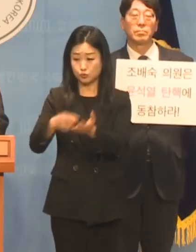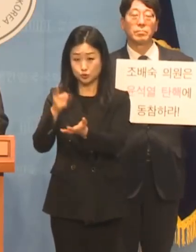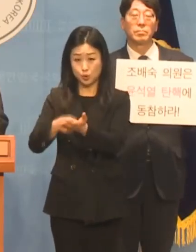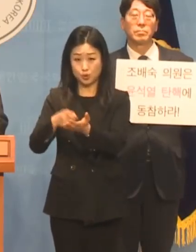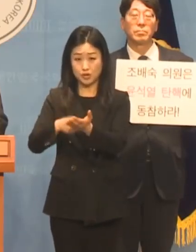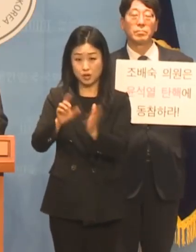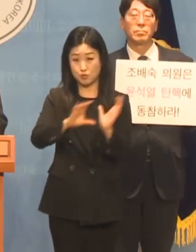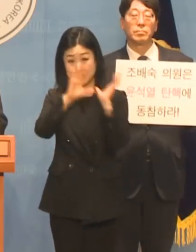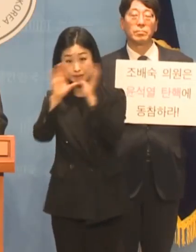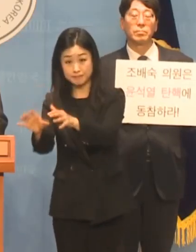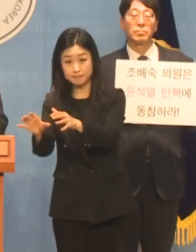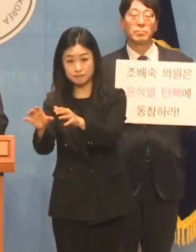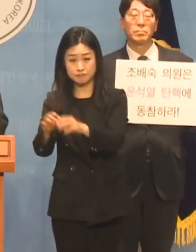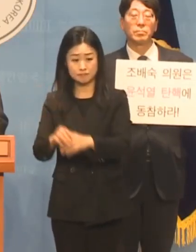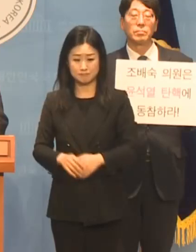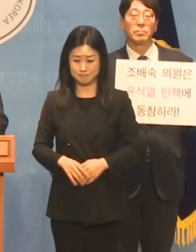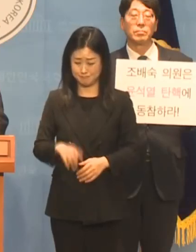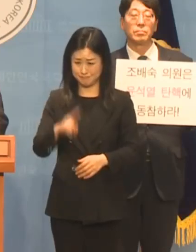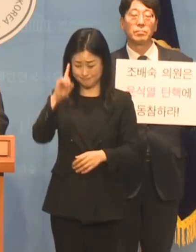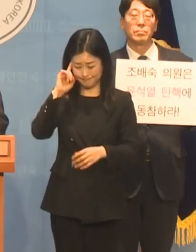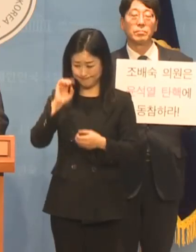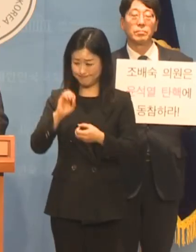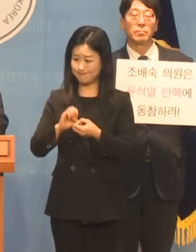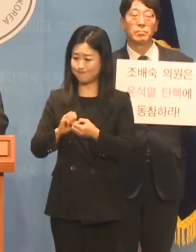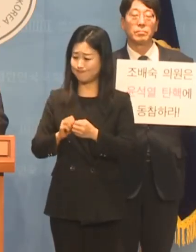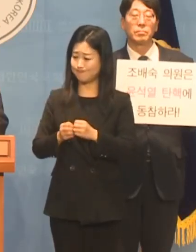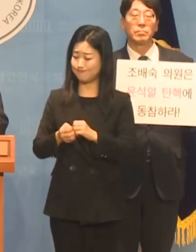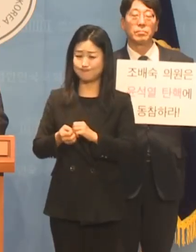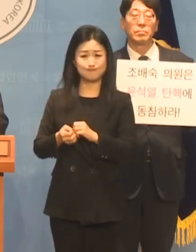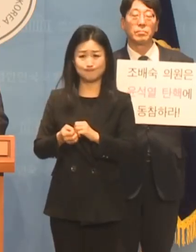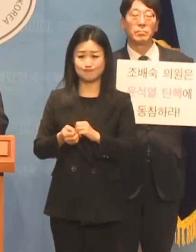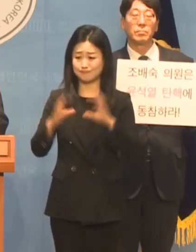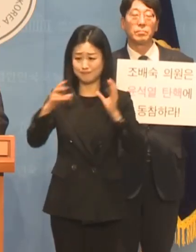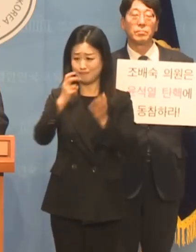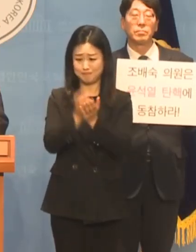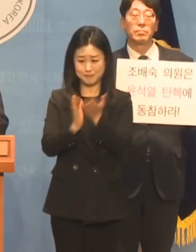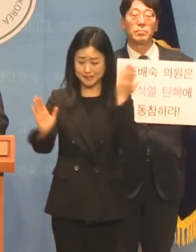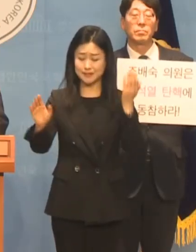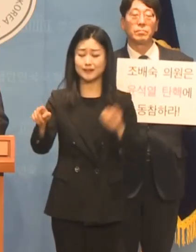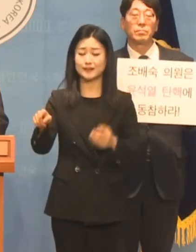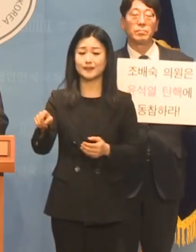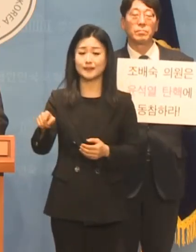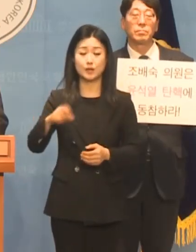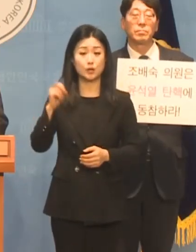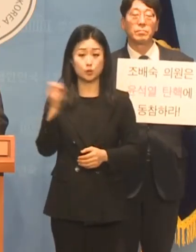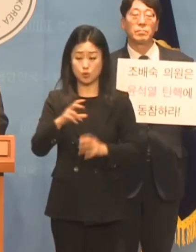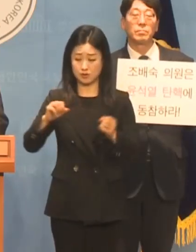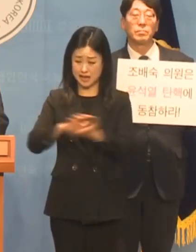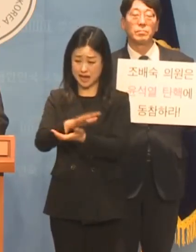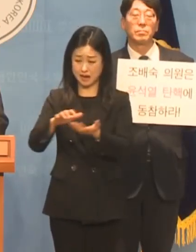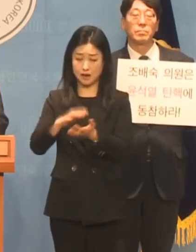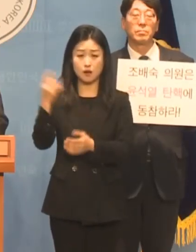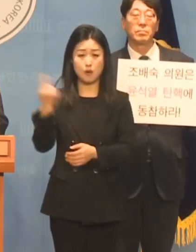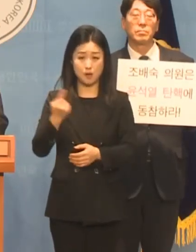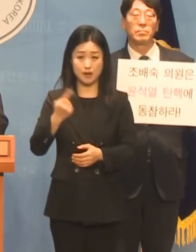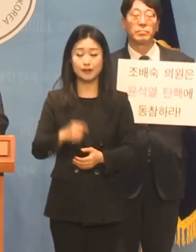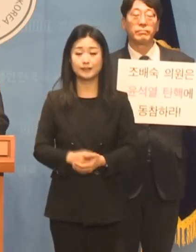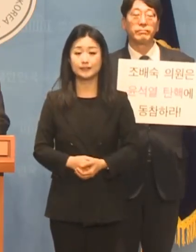국무총리에게 위임한다는 꼼수는 그 자체로 위헌적인 발상이며 또 다른 내란의 연장일